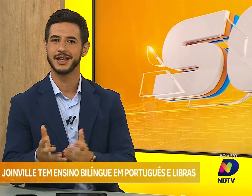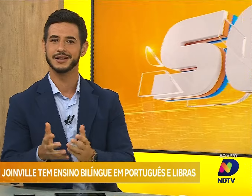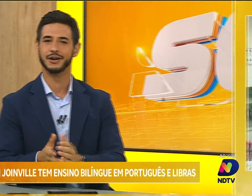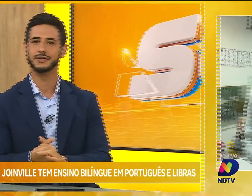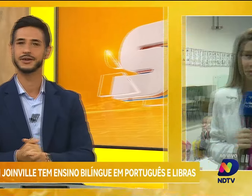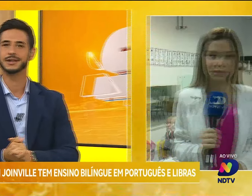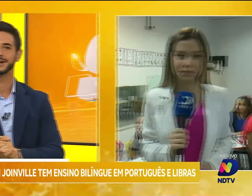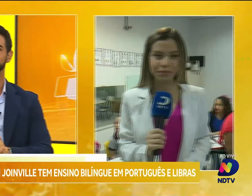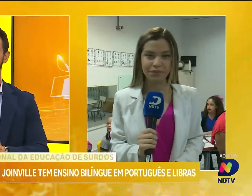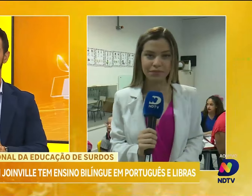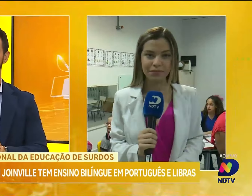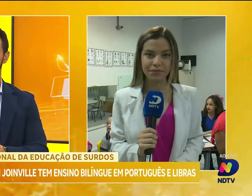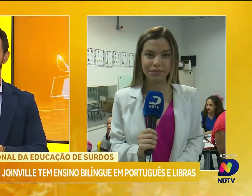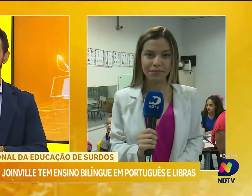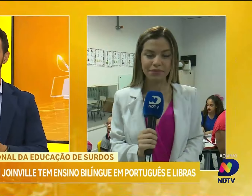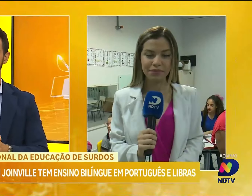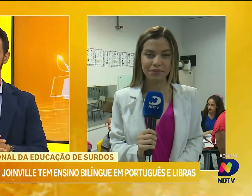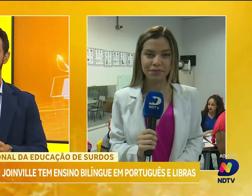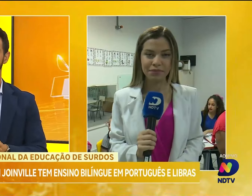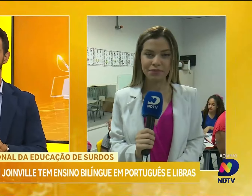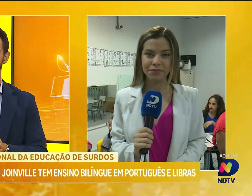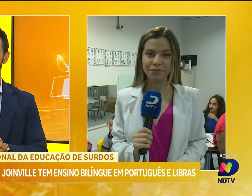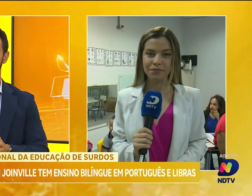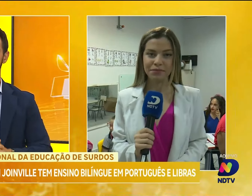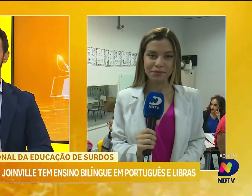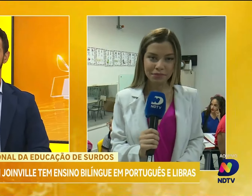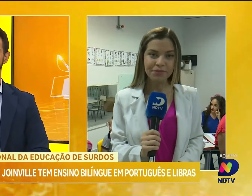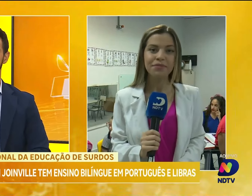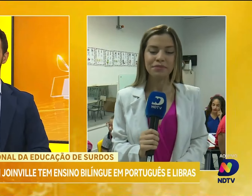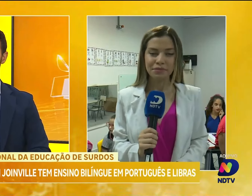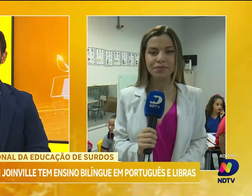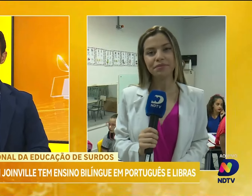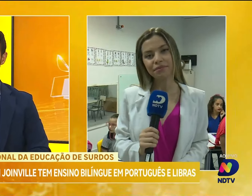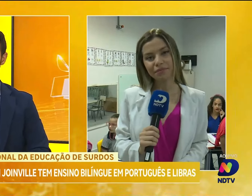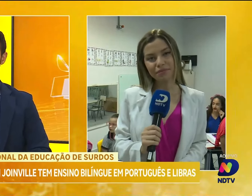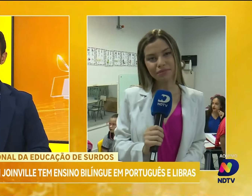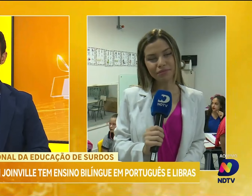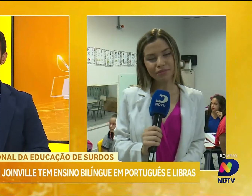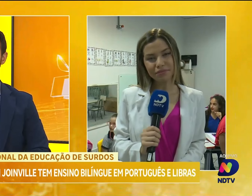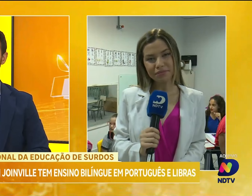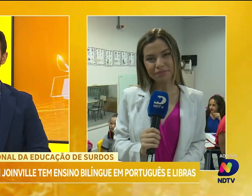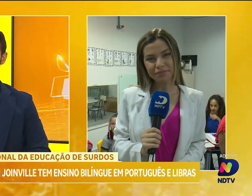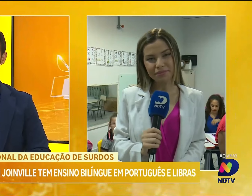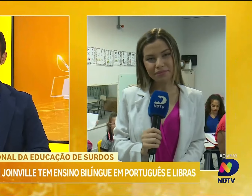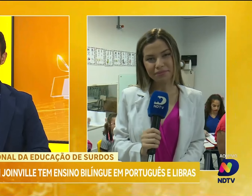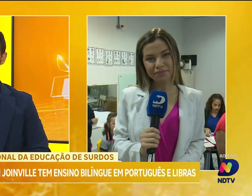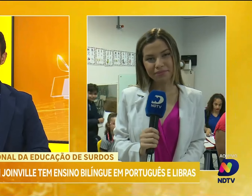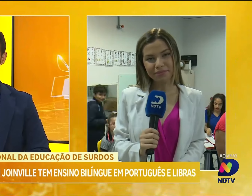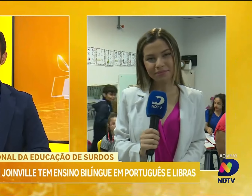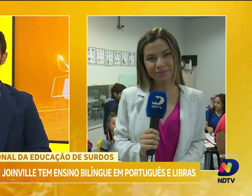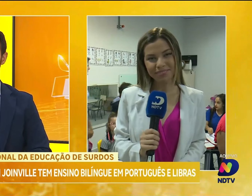e libras? Ao vivo a Isabela Corrêa vai contar pra gente como é que funciona esse projeto. Bem-vinda de volta, Isa.